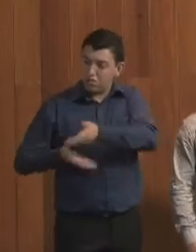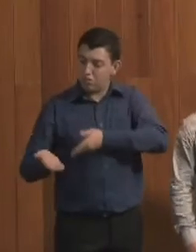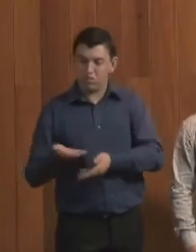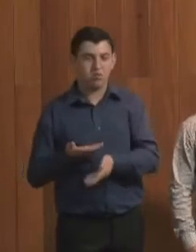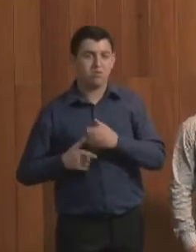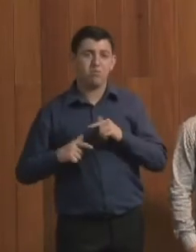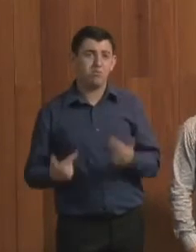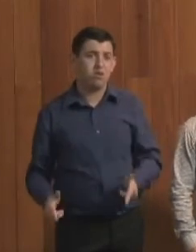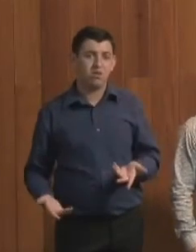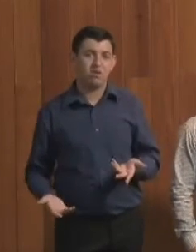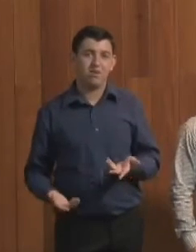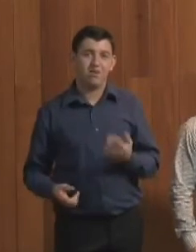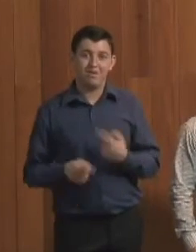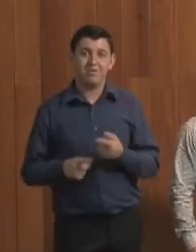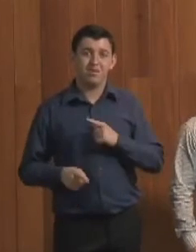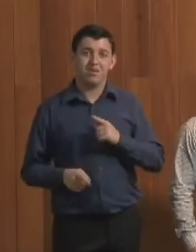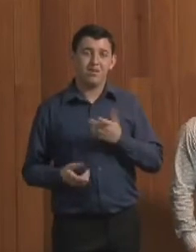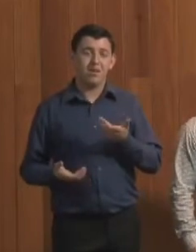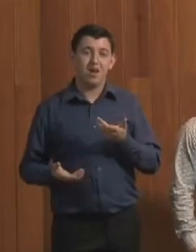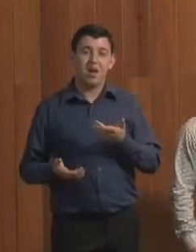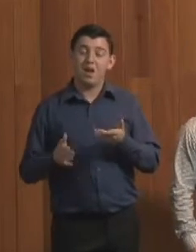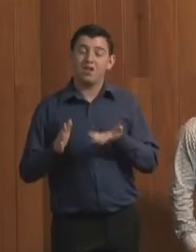de feitos